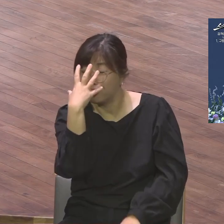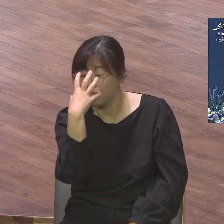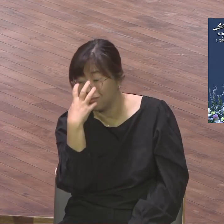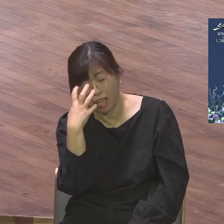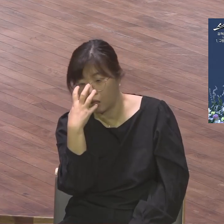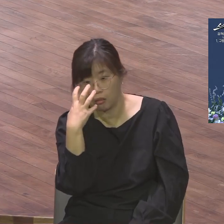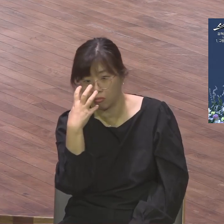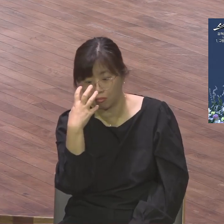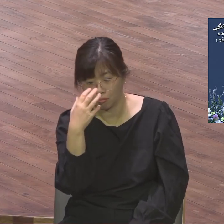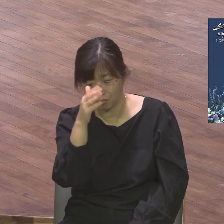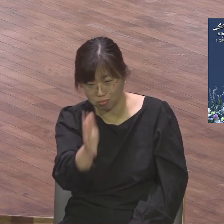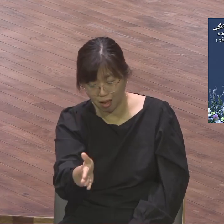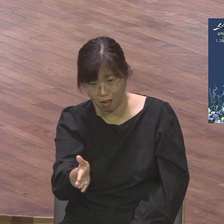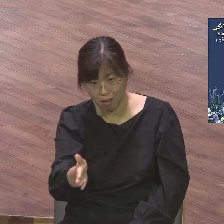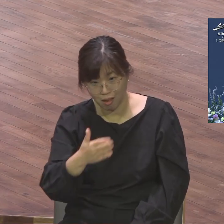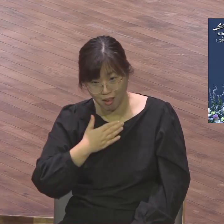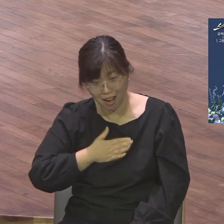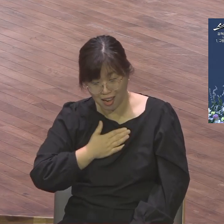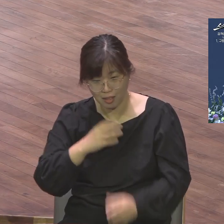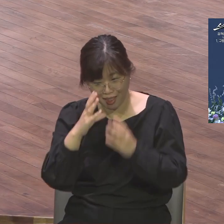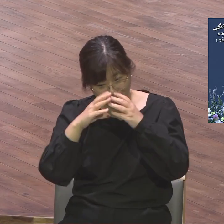아멘.